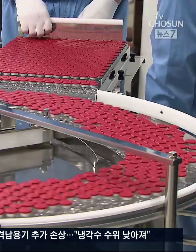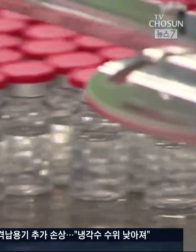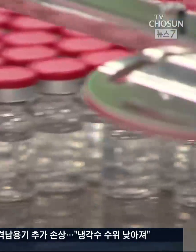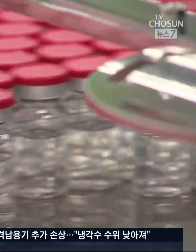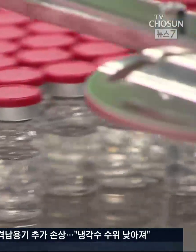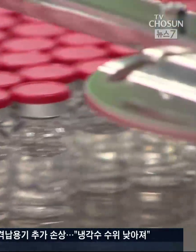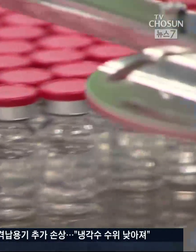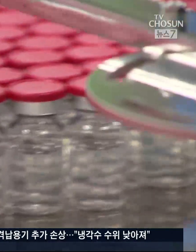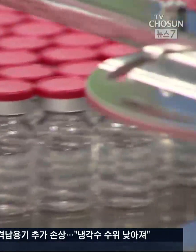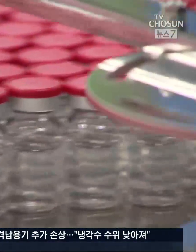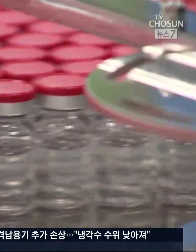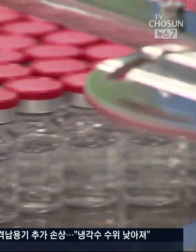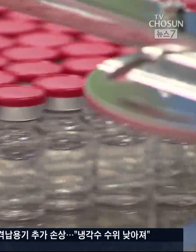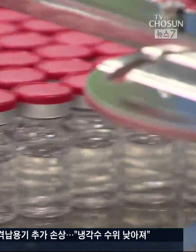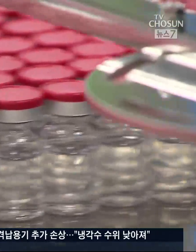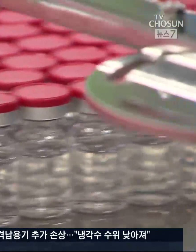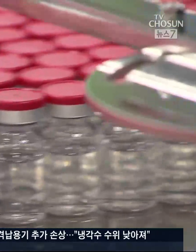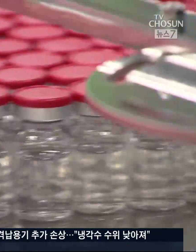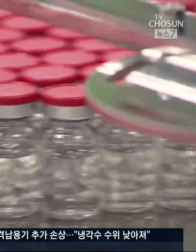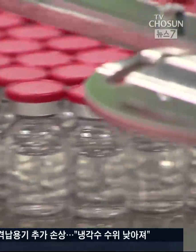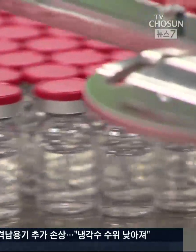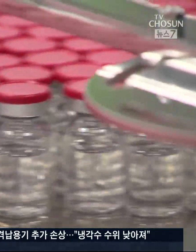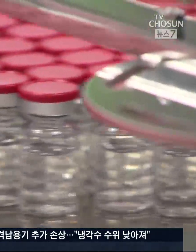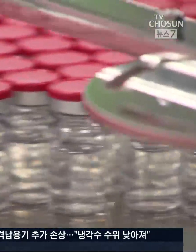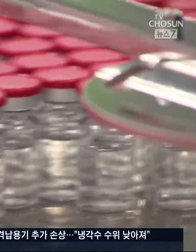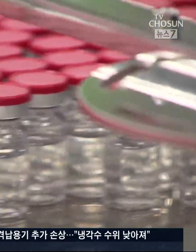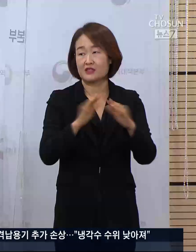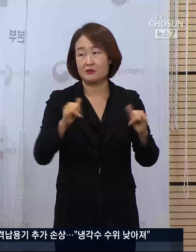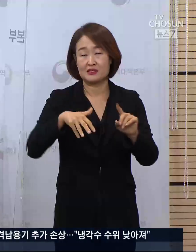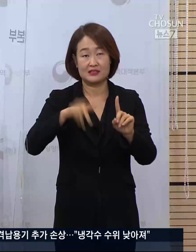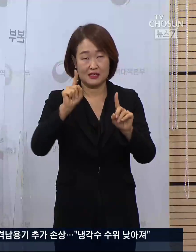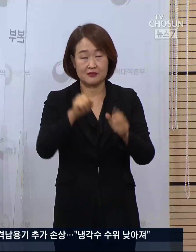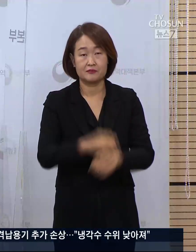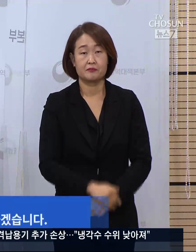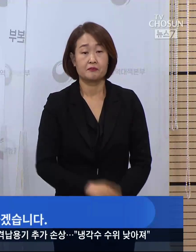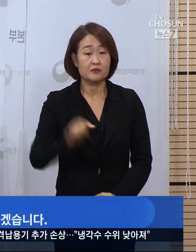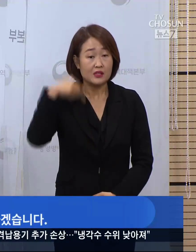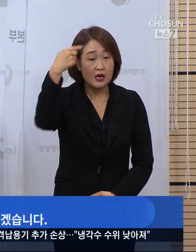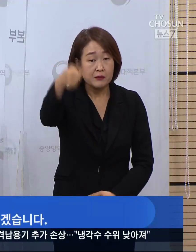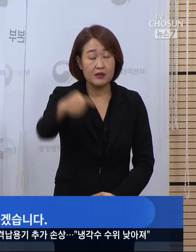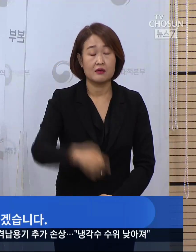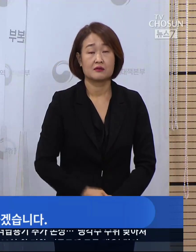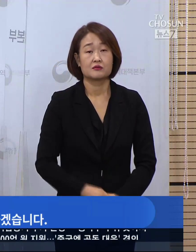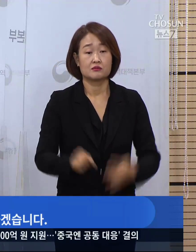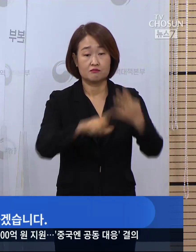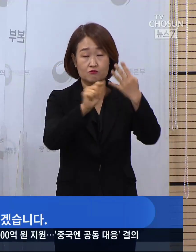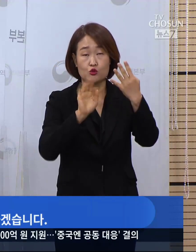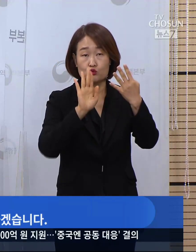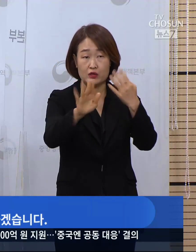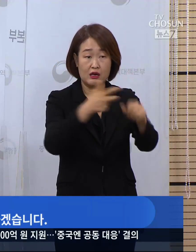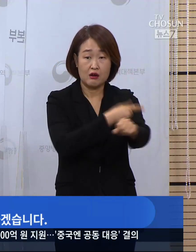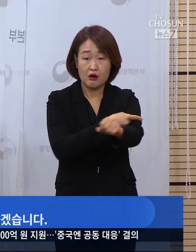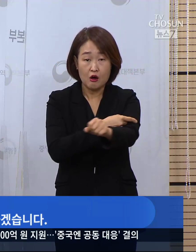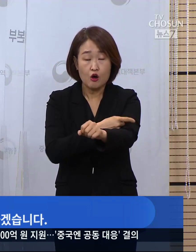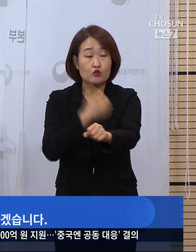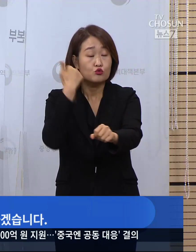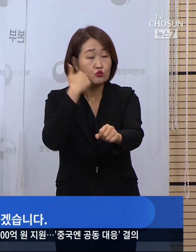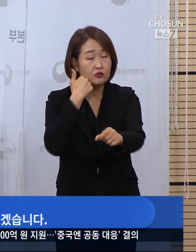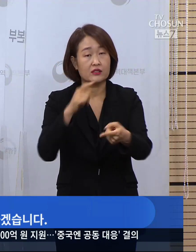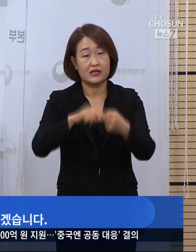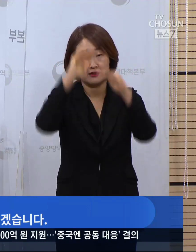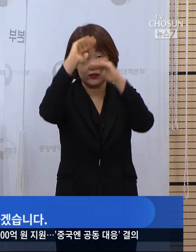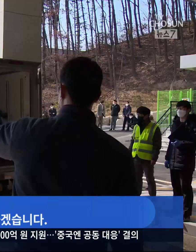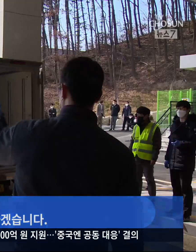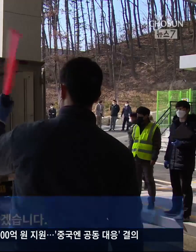완료하게 따며 접종 예매 덜 세우고 있습니다 사울 이후에 접점 계획에 대해서는 3월을 다시 한번 발표 해 드리도록